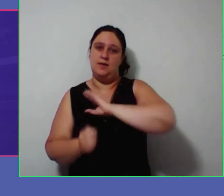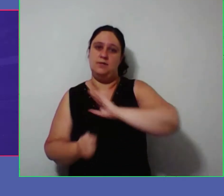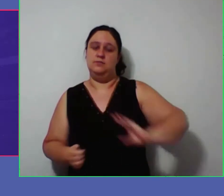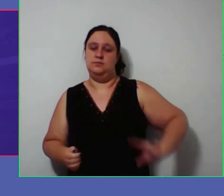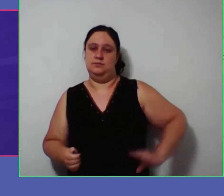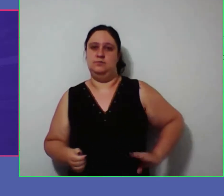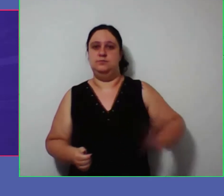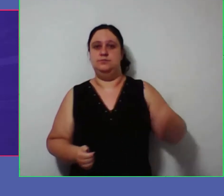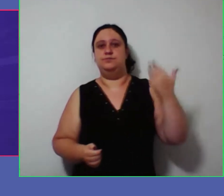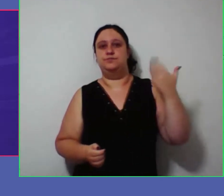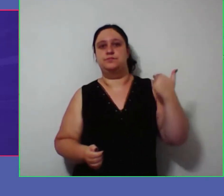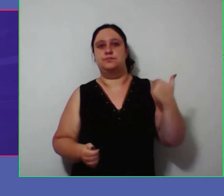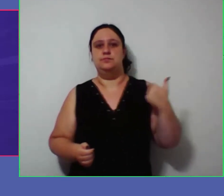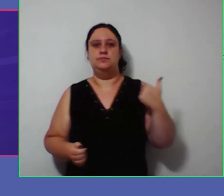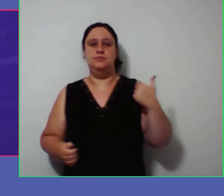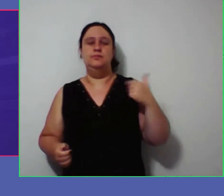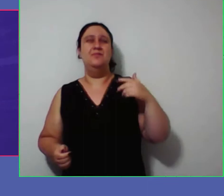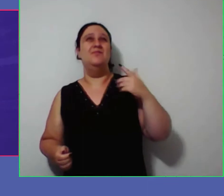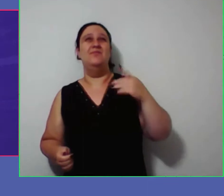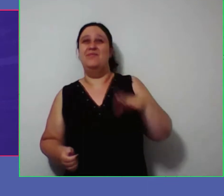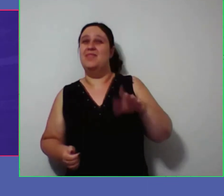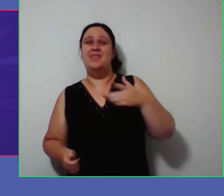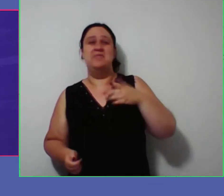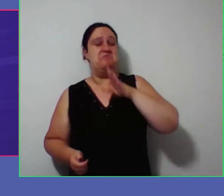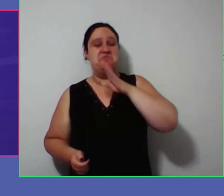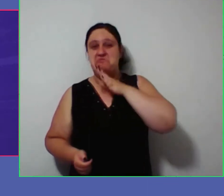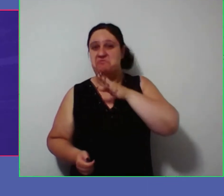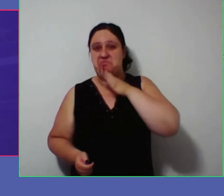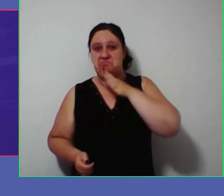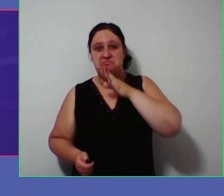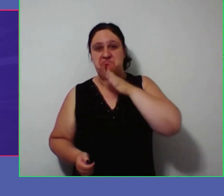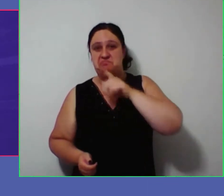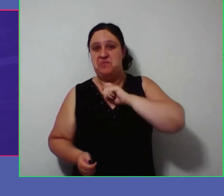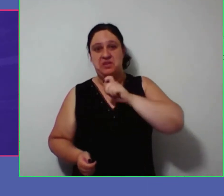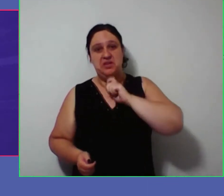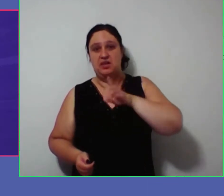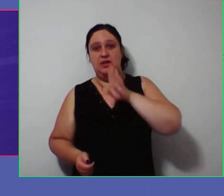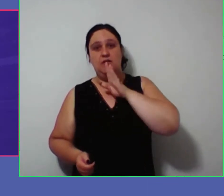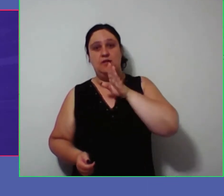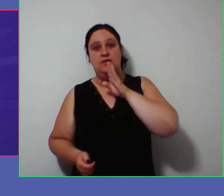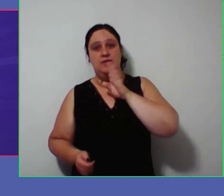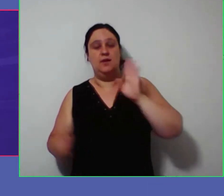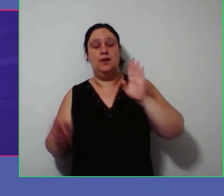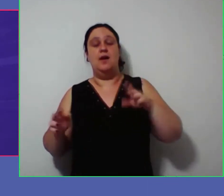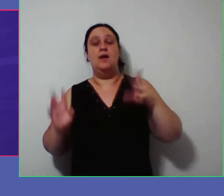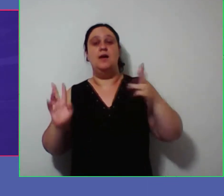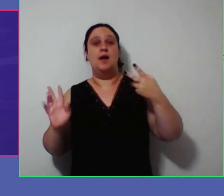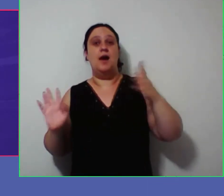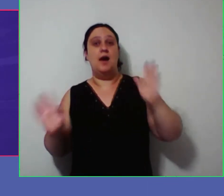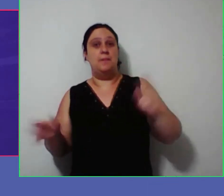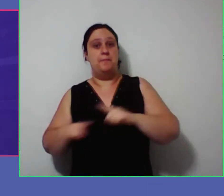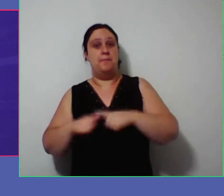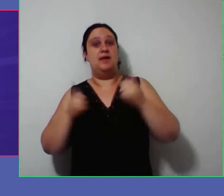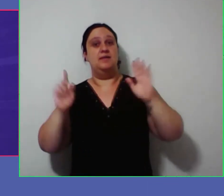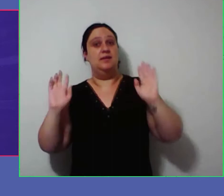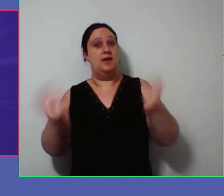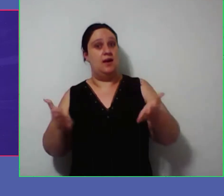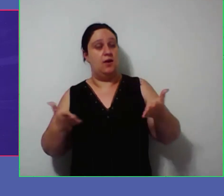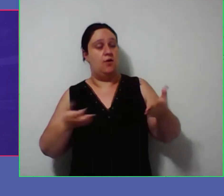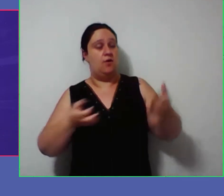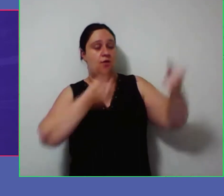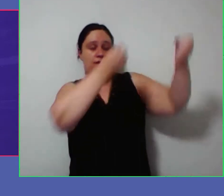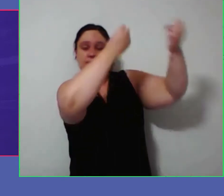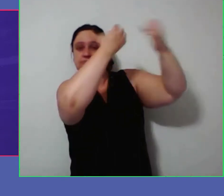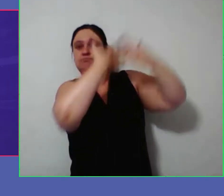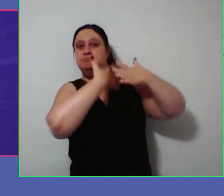a conhecer aos filhos dos homens, como agora foi revelado aos